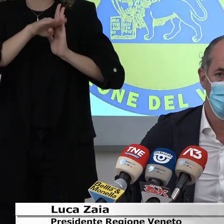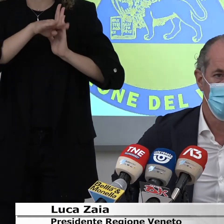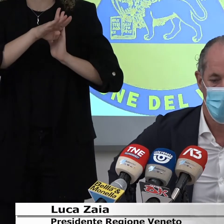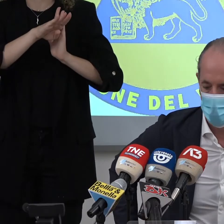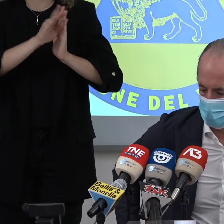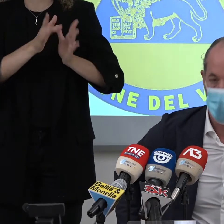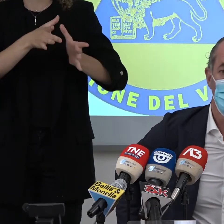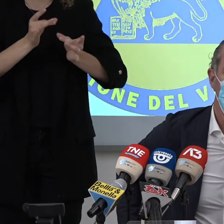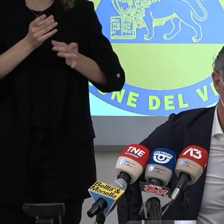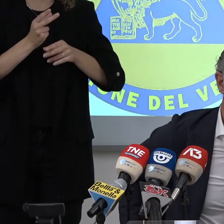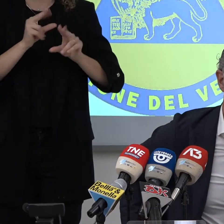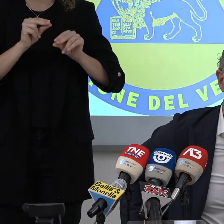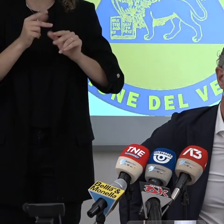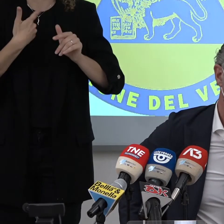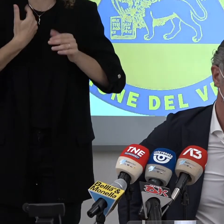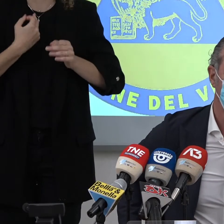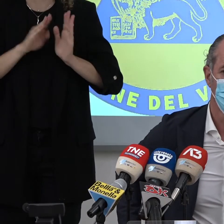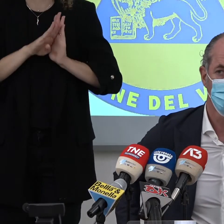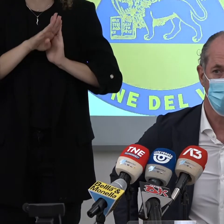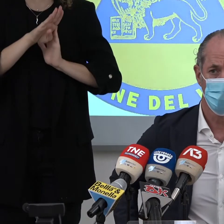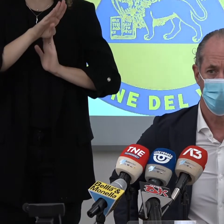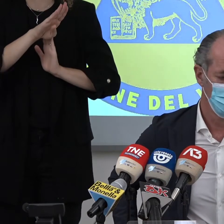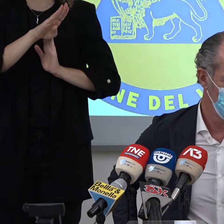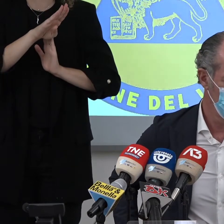contagio crescerà ancora,